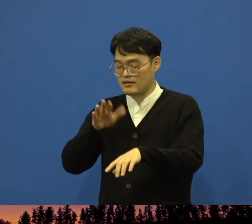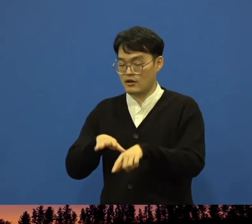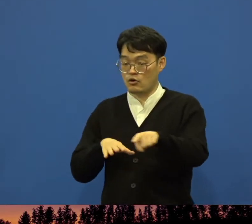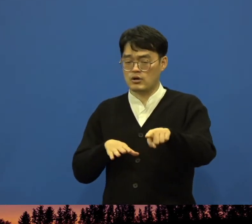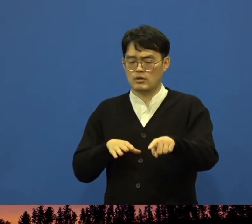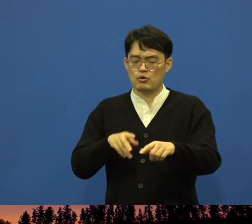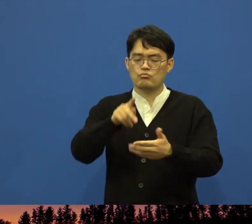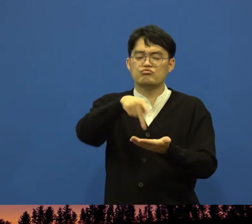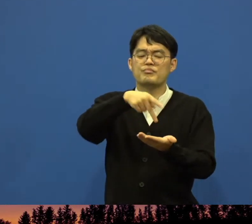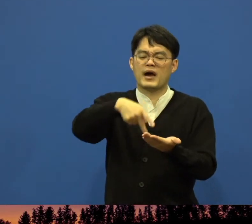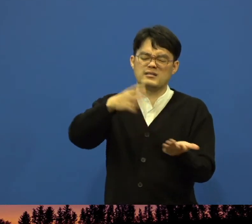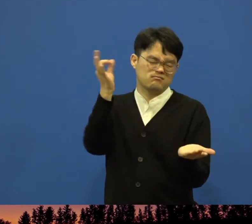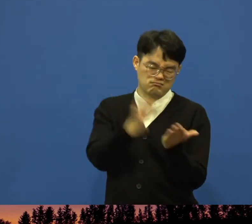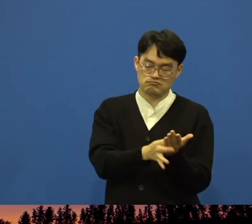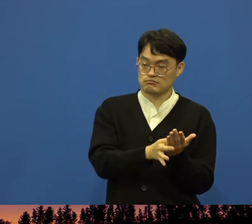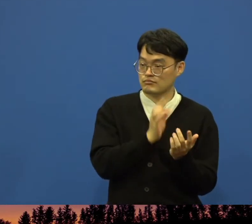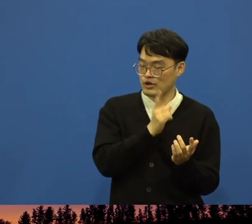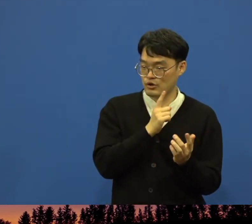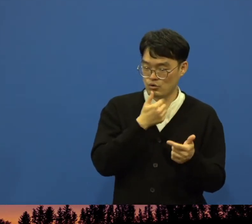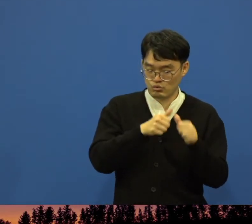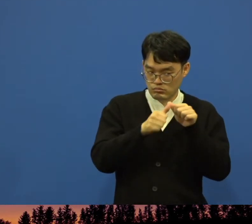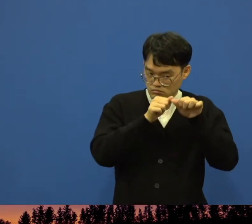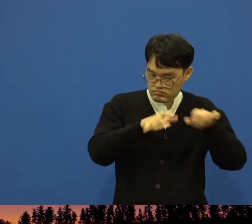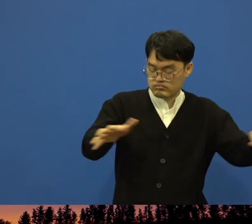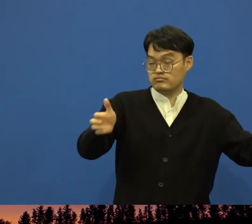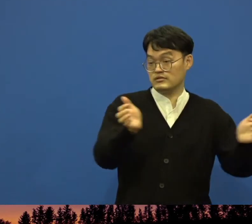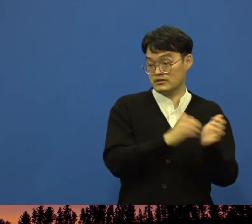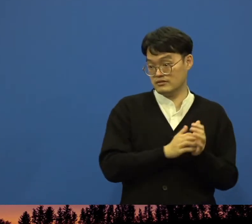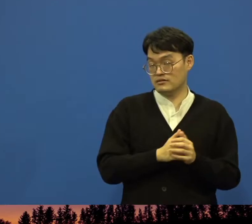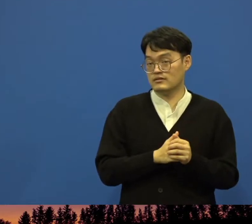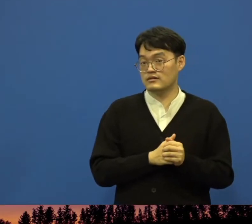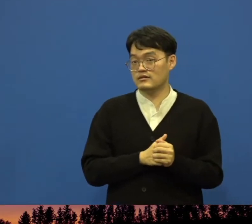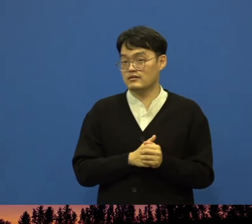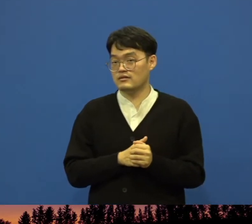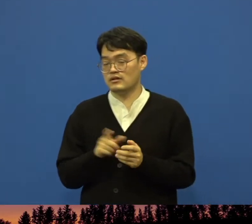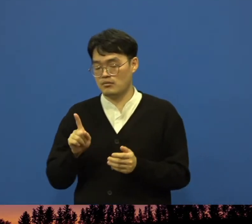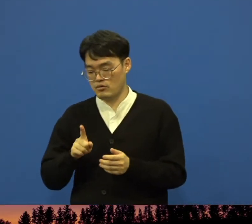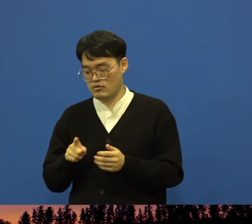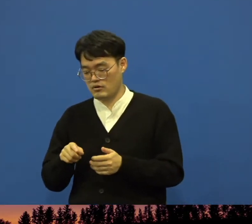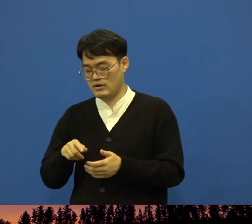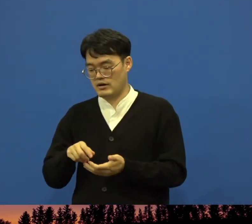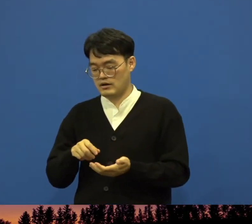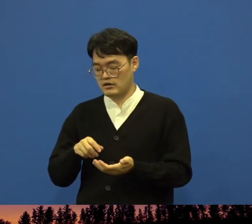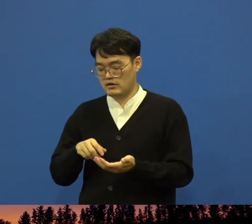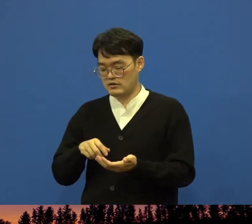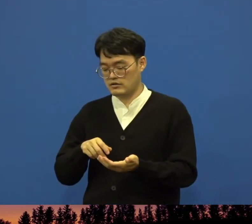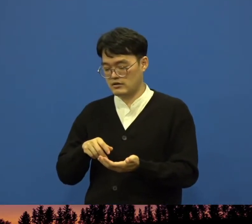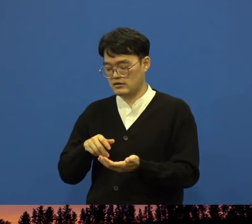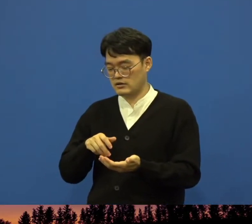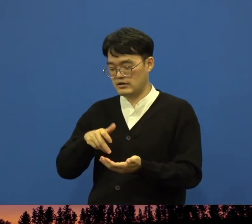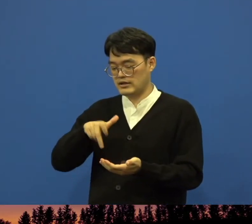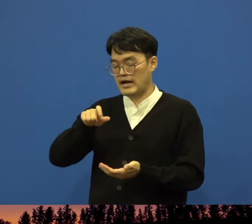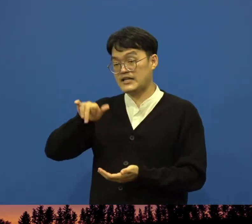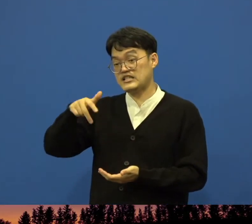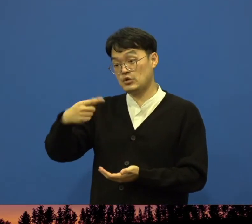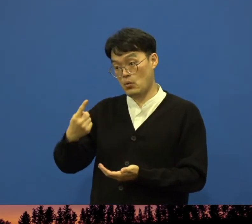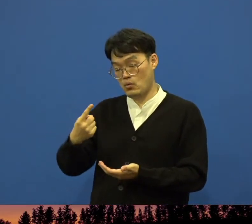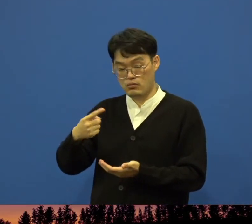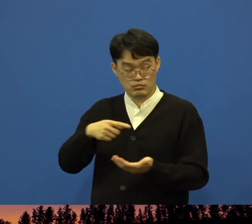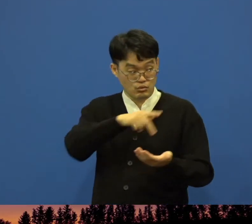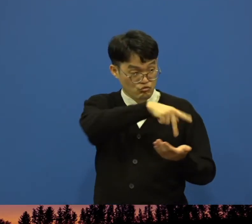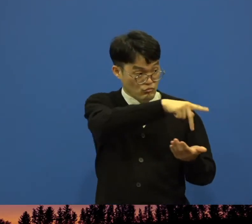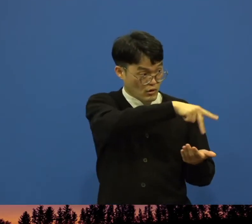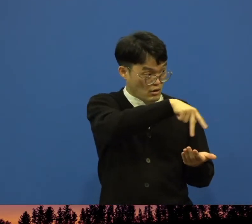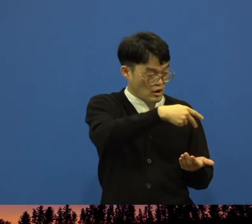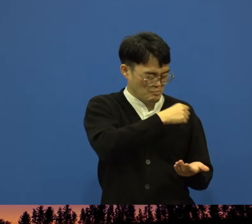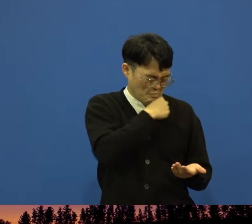지었어요. 그래가지고 카지노에 어마어마하게 했는데 카지노에 그 뭐 쪽에 뷔페 식당이었는데 너무 싼 거예요.